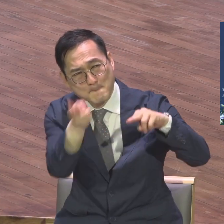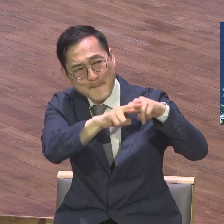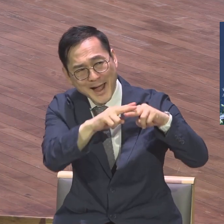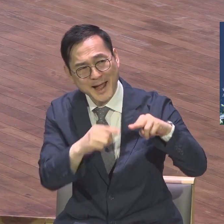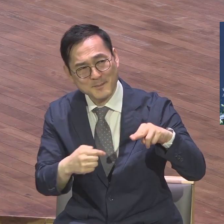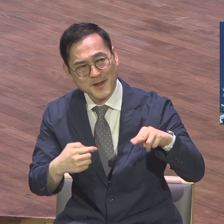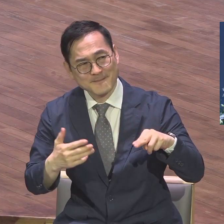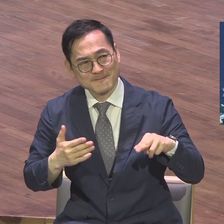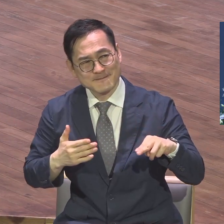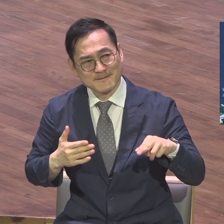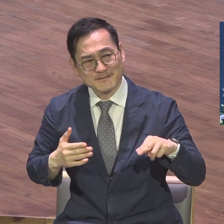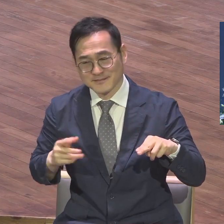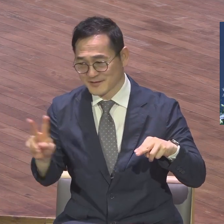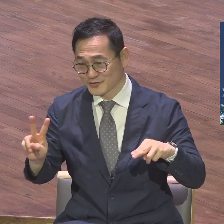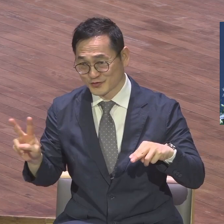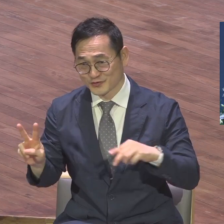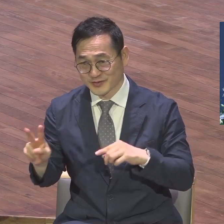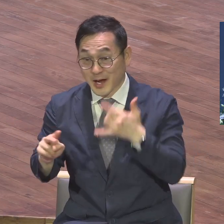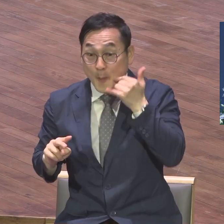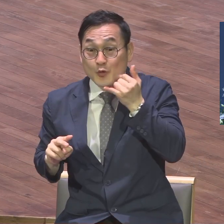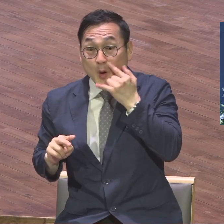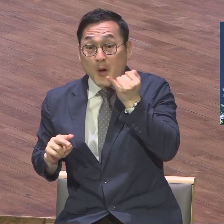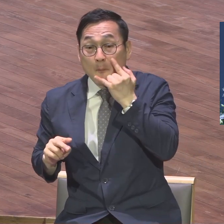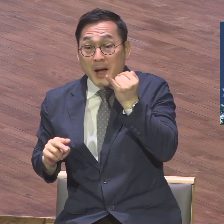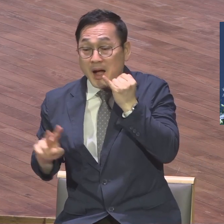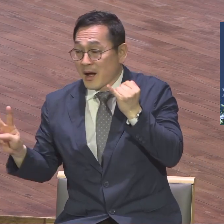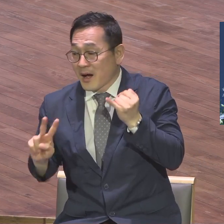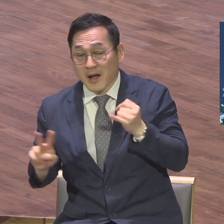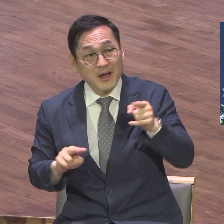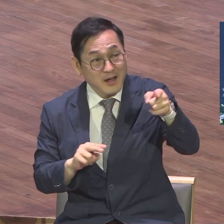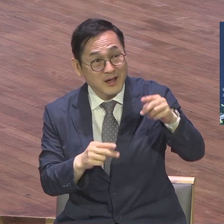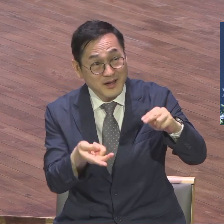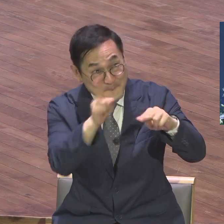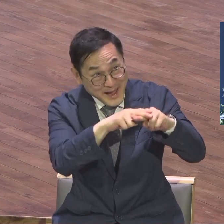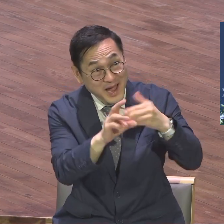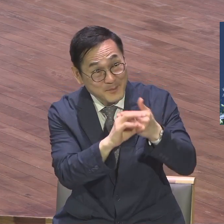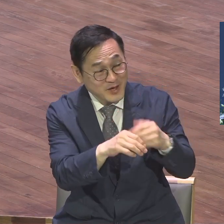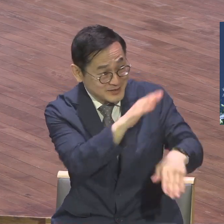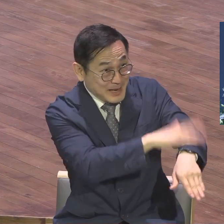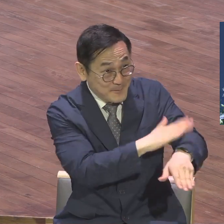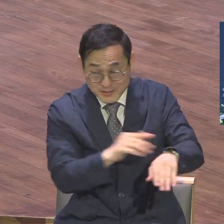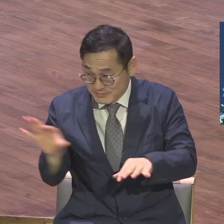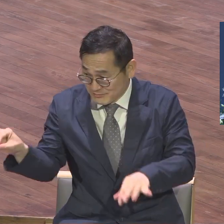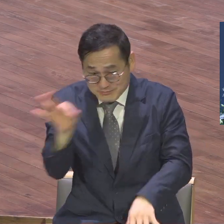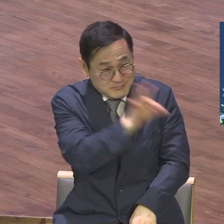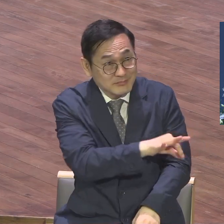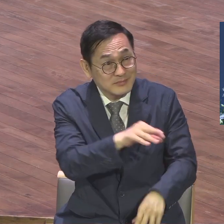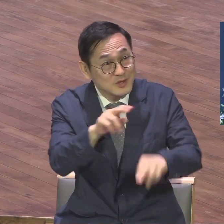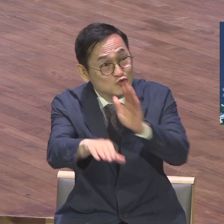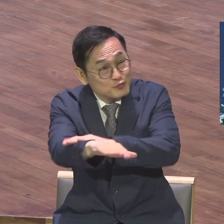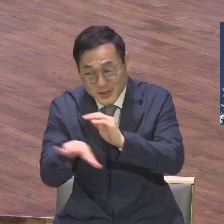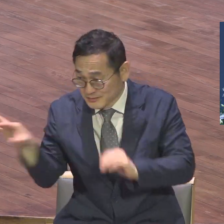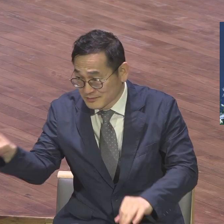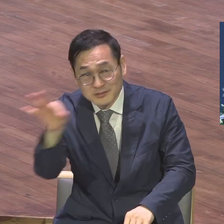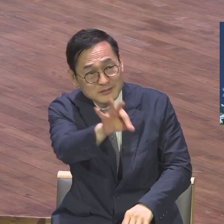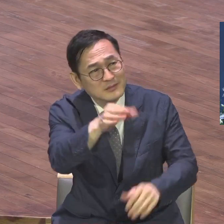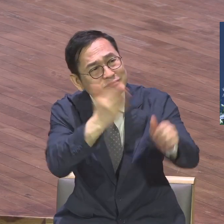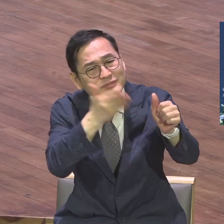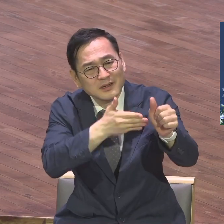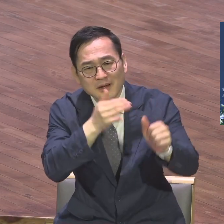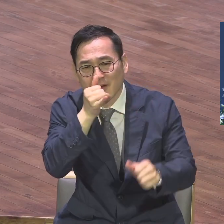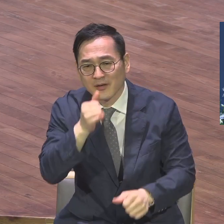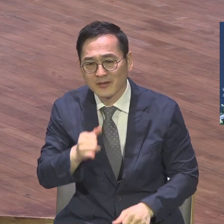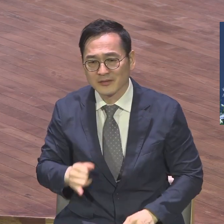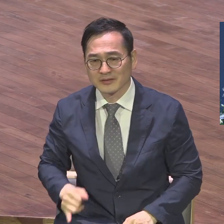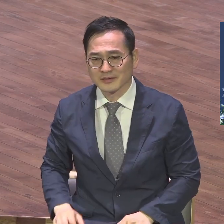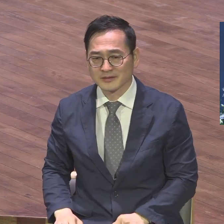한 것입니다. 부모들까지 동원해가지고 자, 이 말을 들은 이 10명의 제자들이